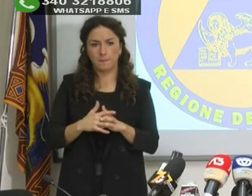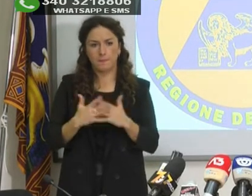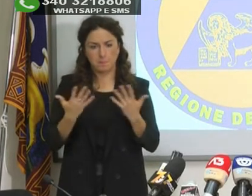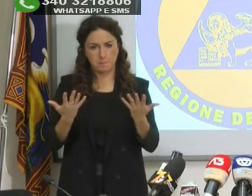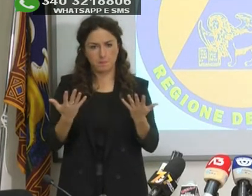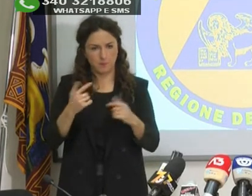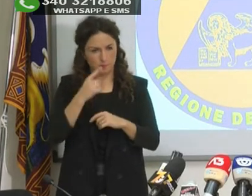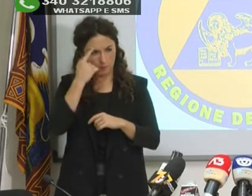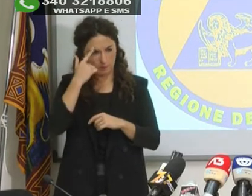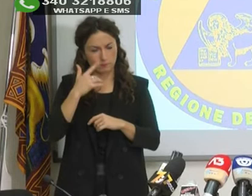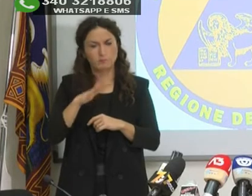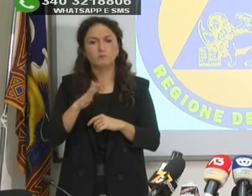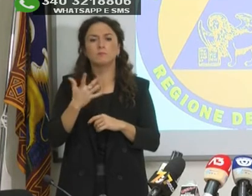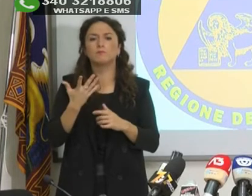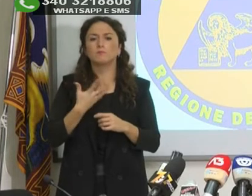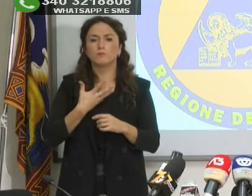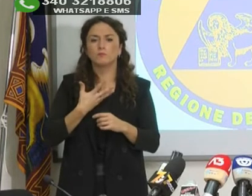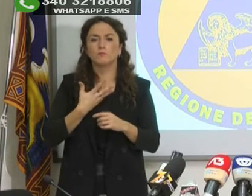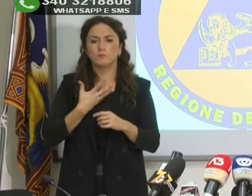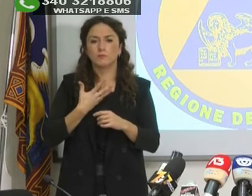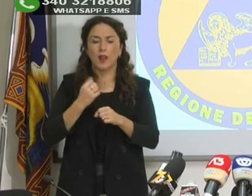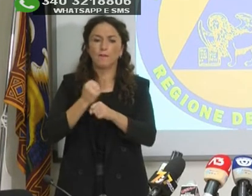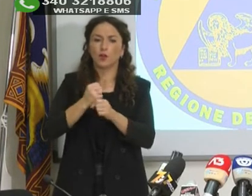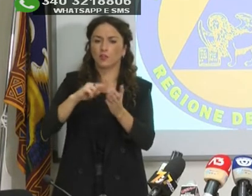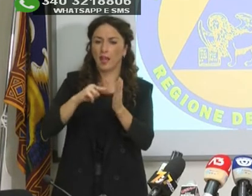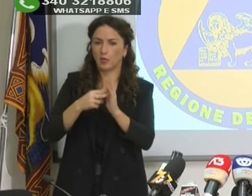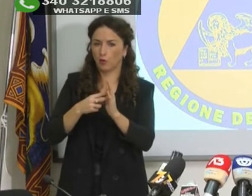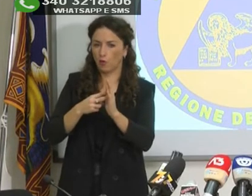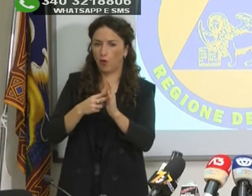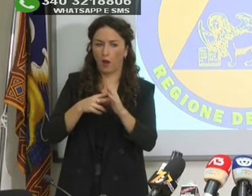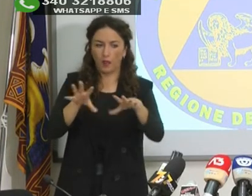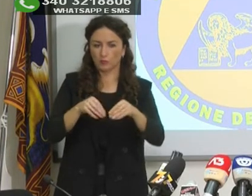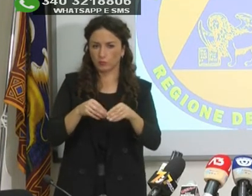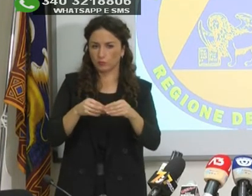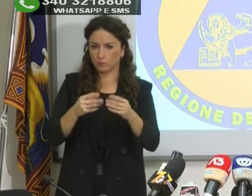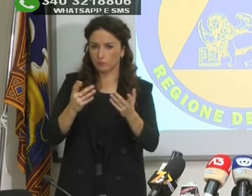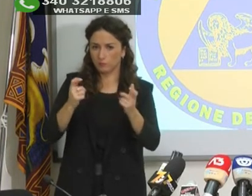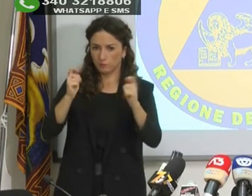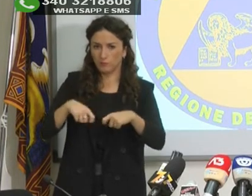CRITE, che sapete che è l'organo tecnico che poi autorizza le assunzioni,